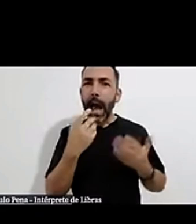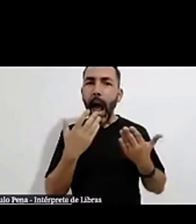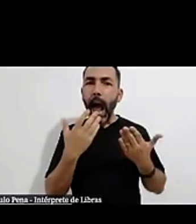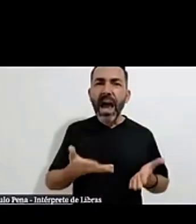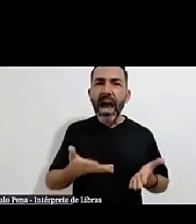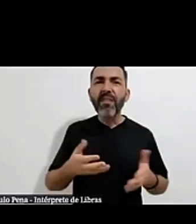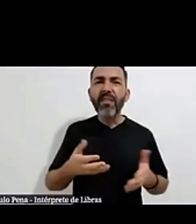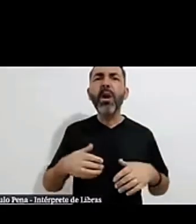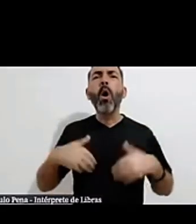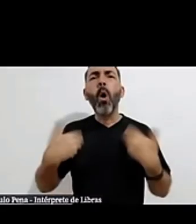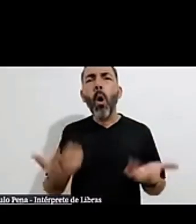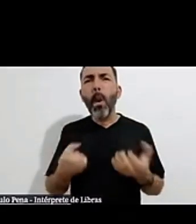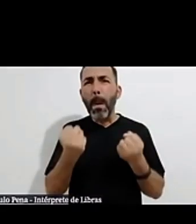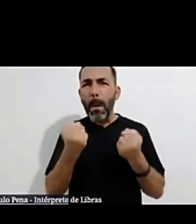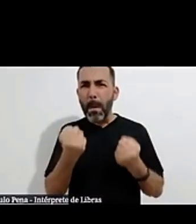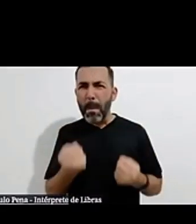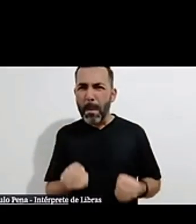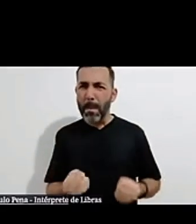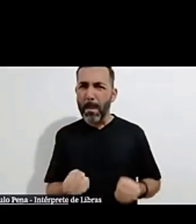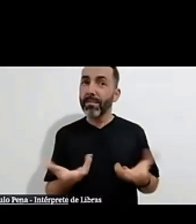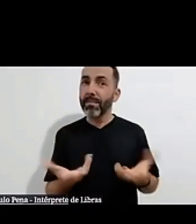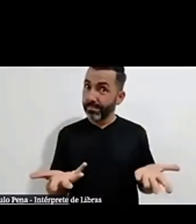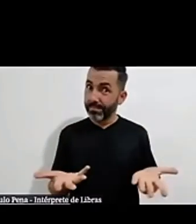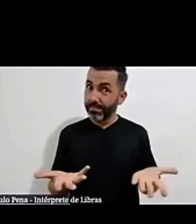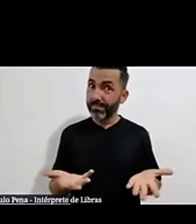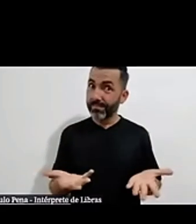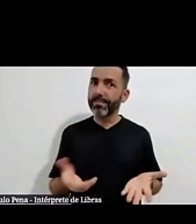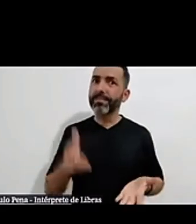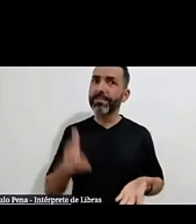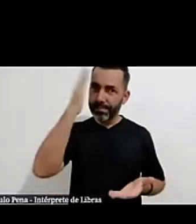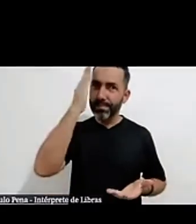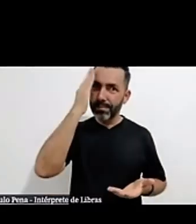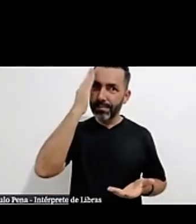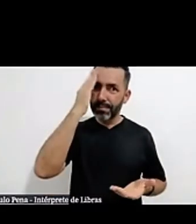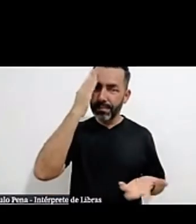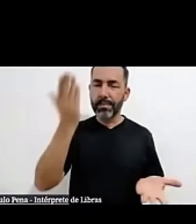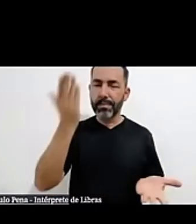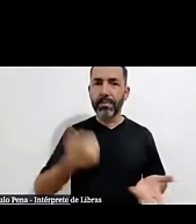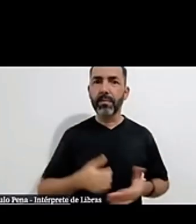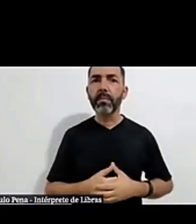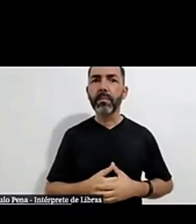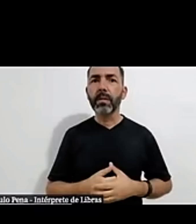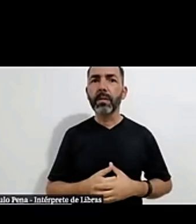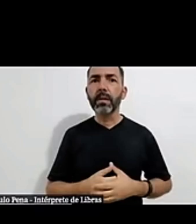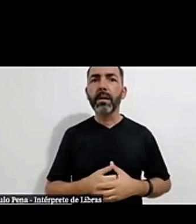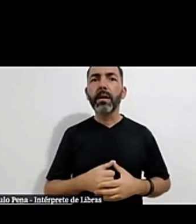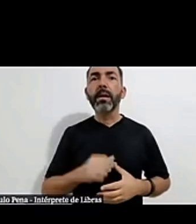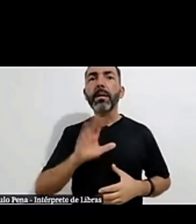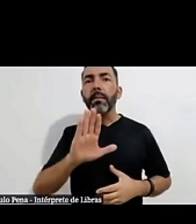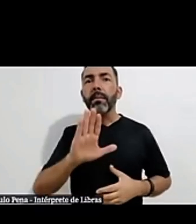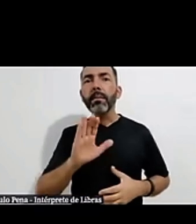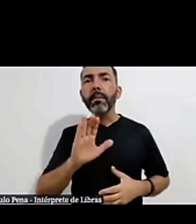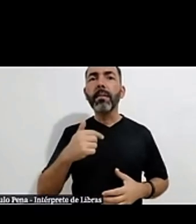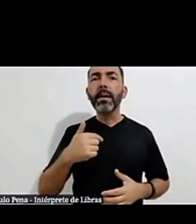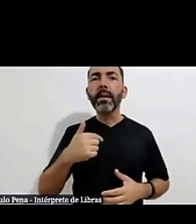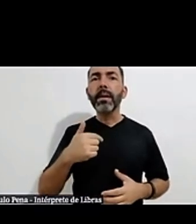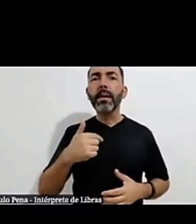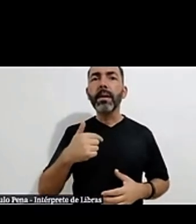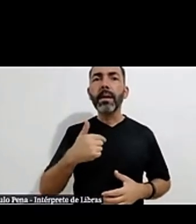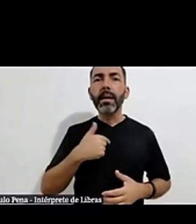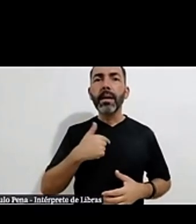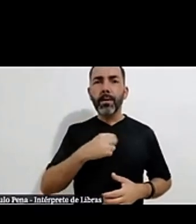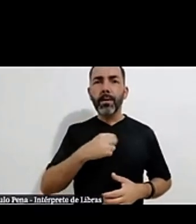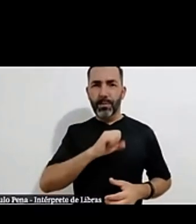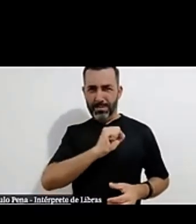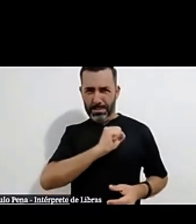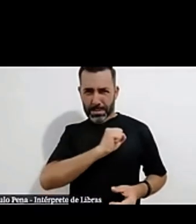entende? Então, é óbvio, né? Quais são os benefícios para um paciente que sofre de arritmia tomar